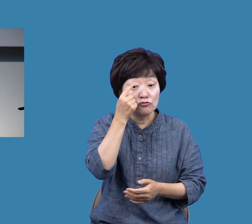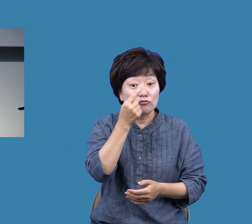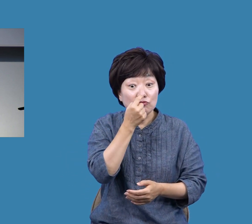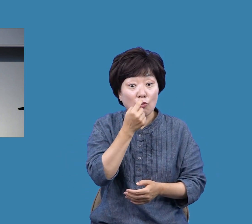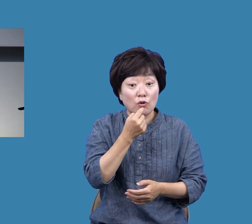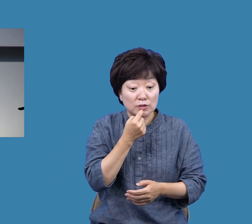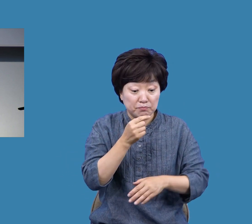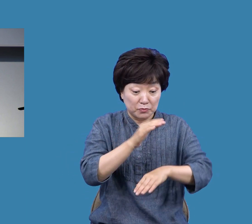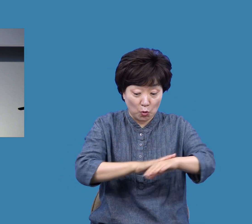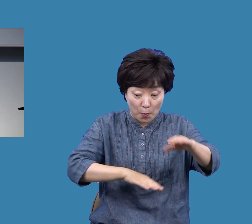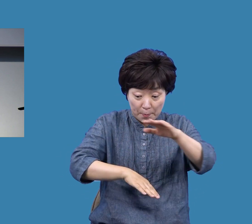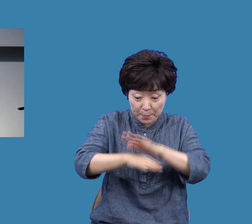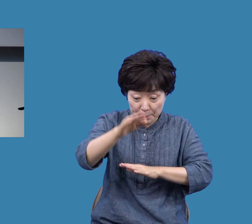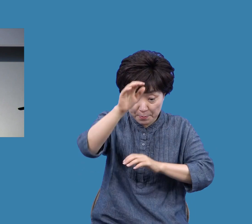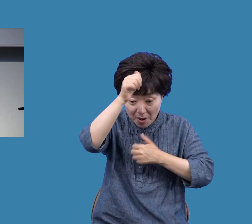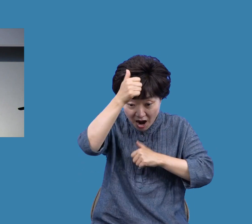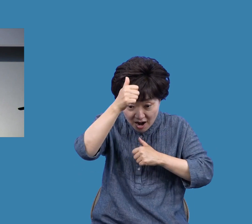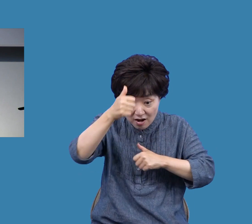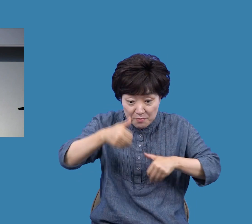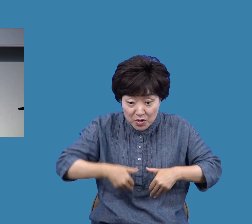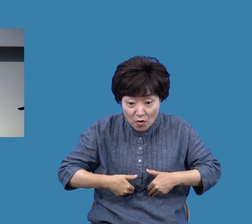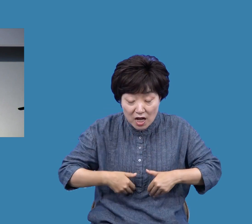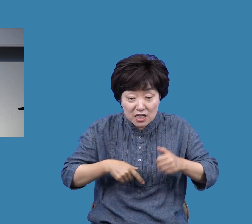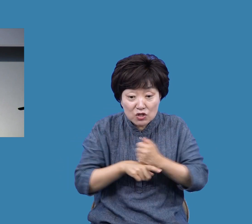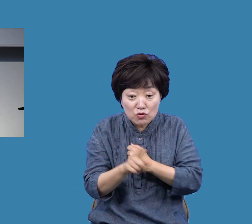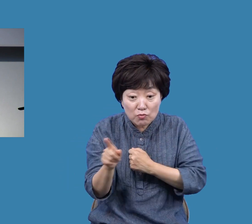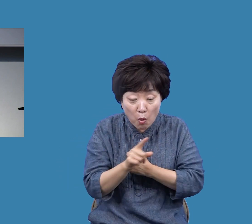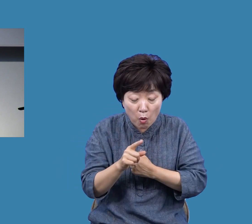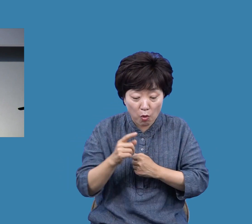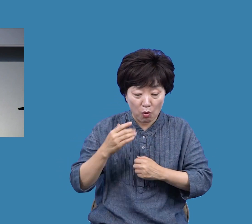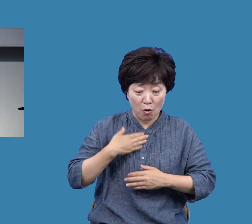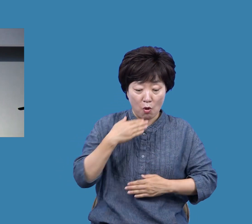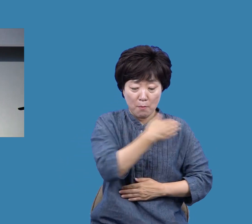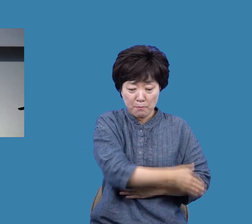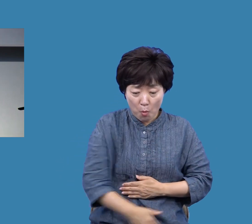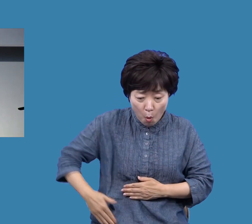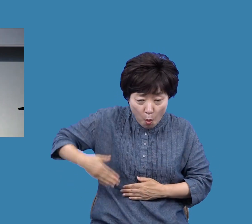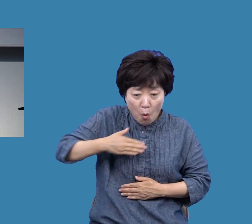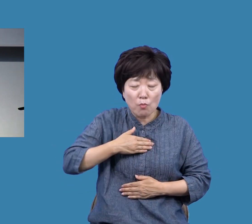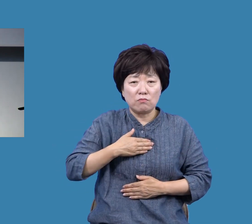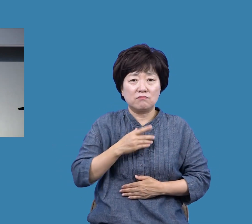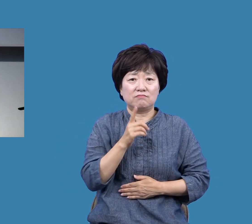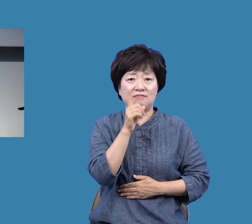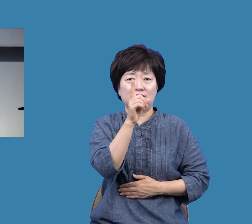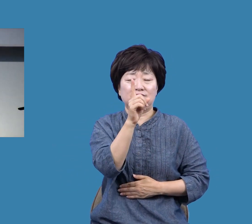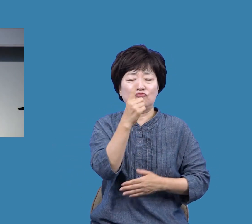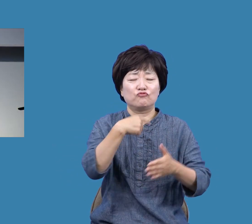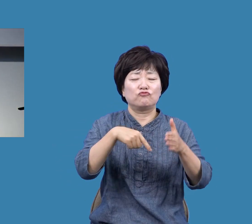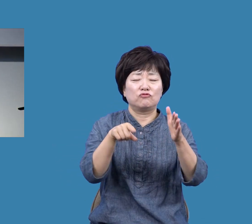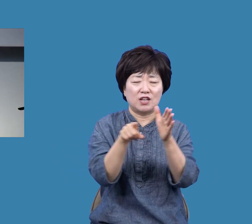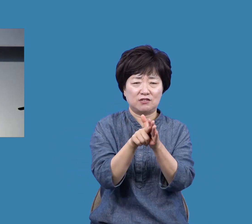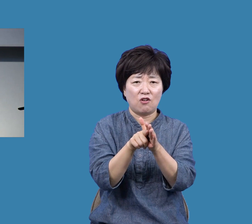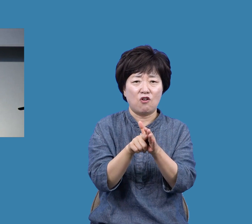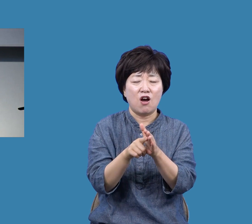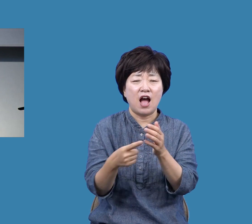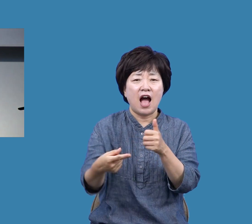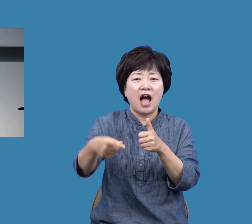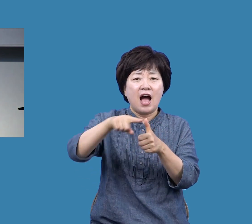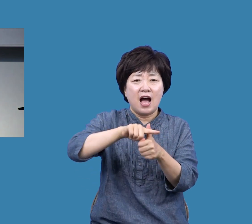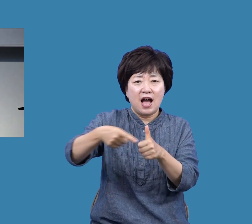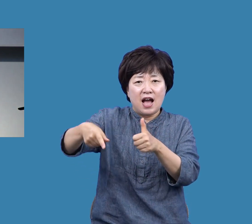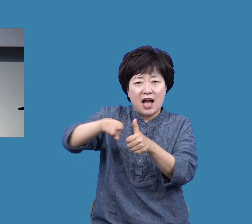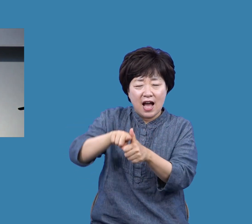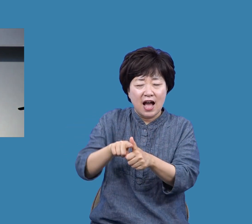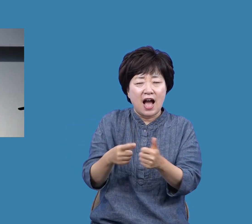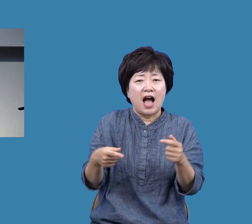얘기잖아요. 그러니까 은사는 뭐예요? 몸에게 주신 것이지. 그러니까 이 공동체에게 함께 주시는 것이지